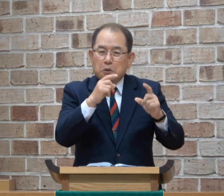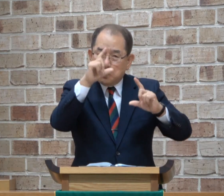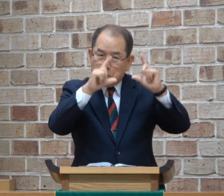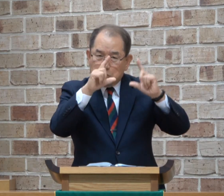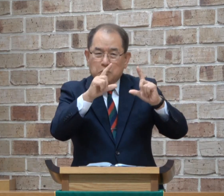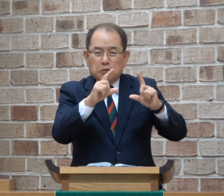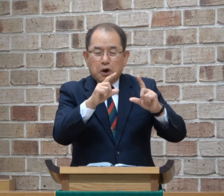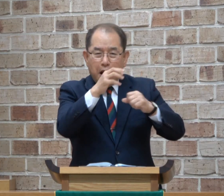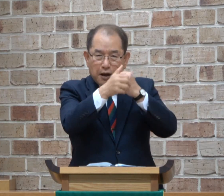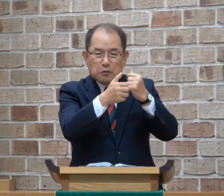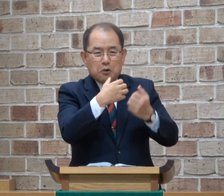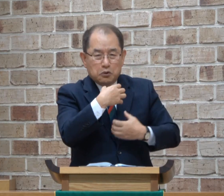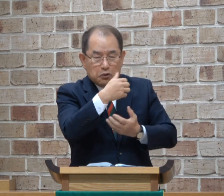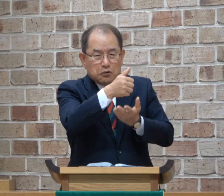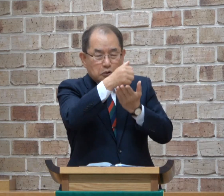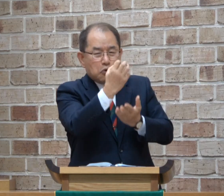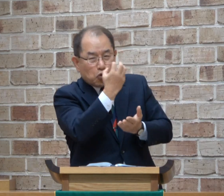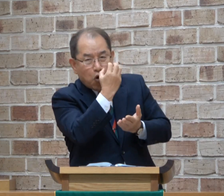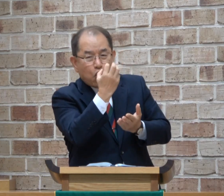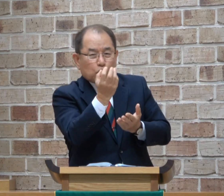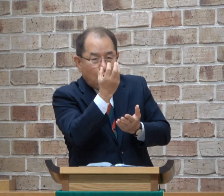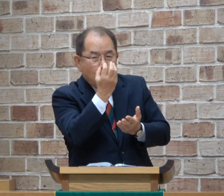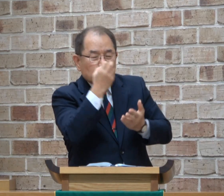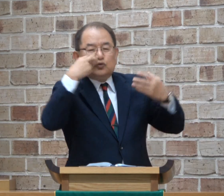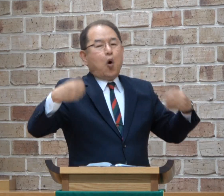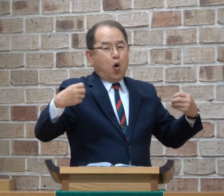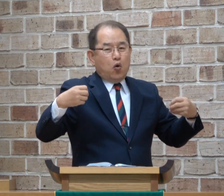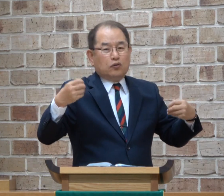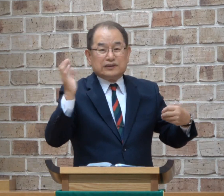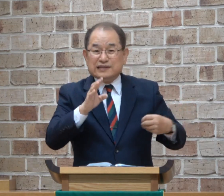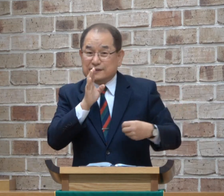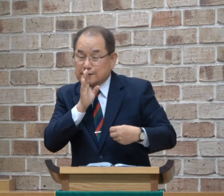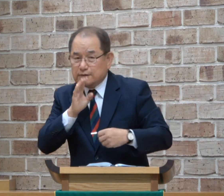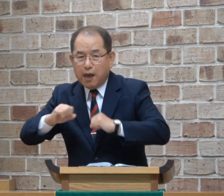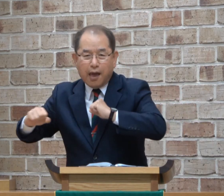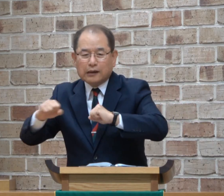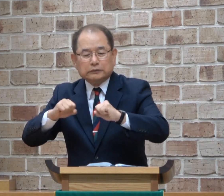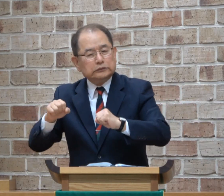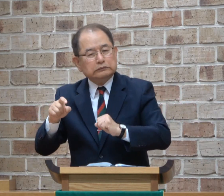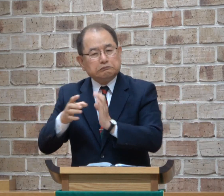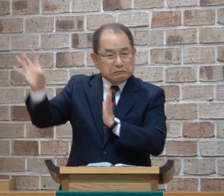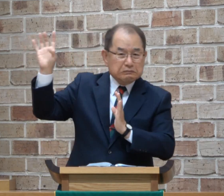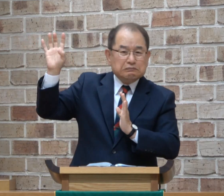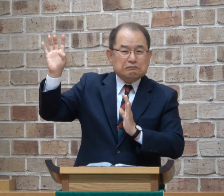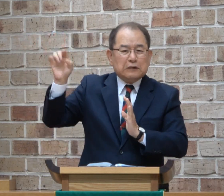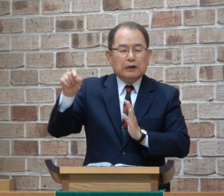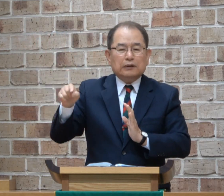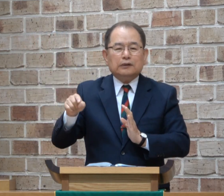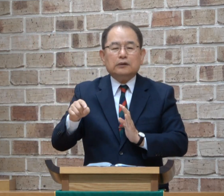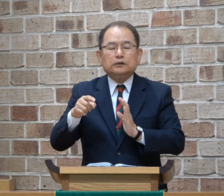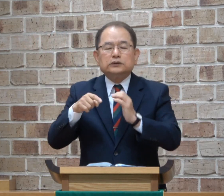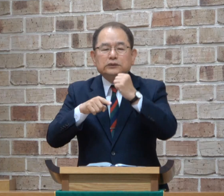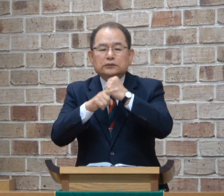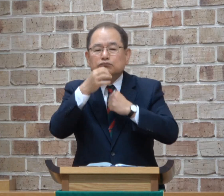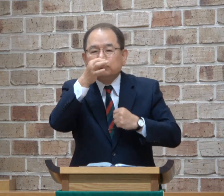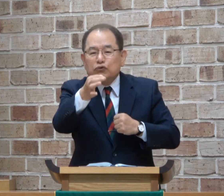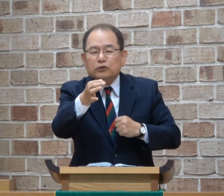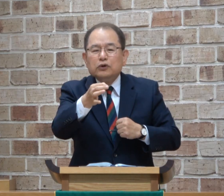겉으로는 하나님을 경외하는 척 하지만 실생활이 그렇지 않는다면 죽은 신앙이라고 할 수